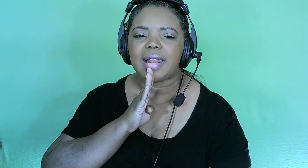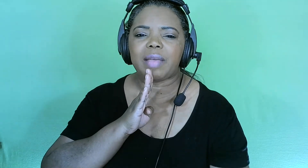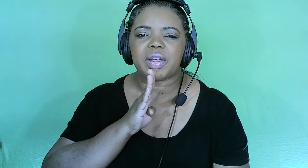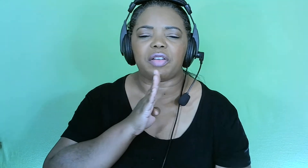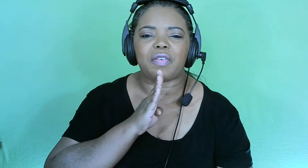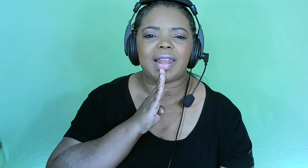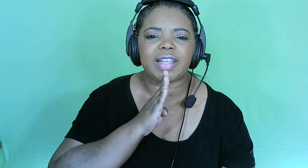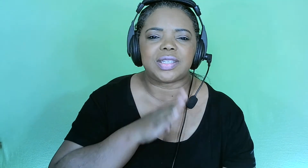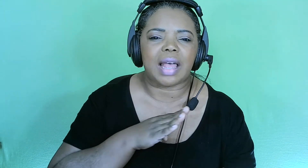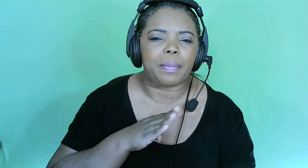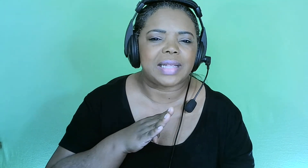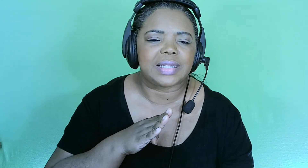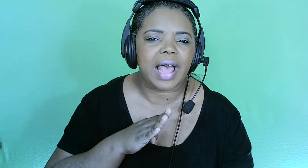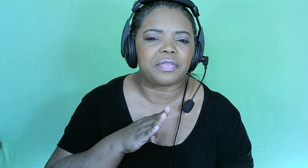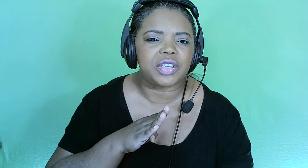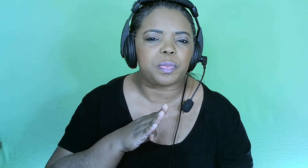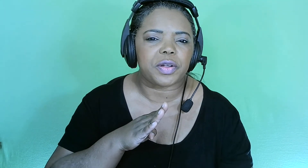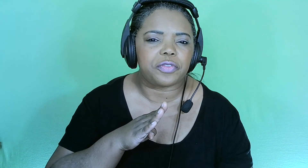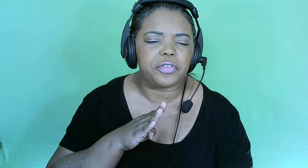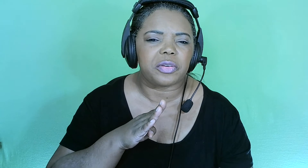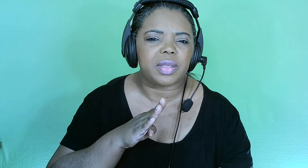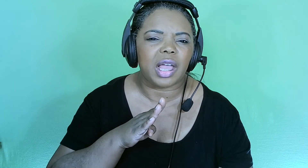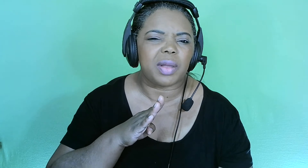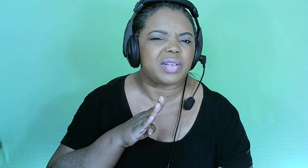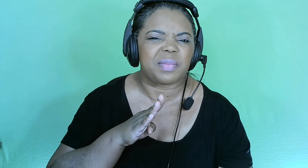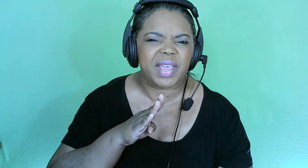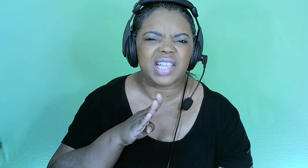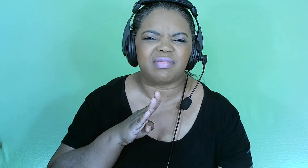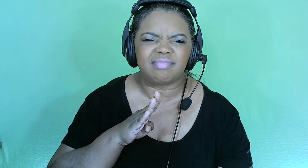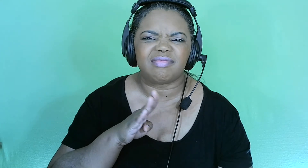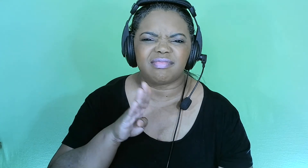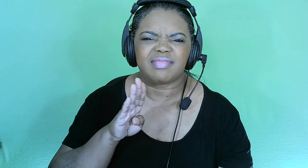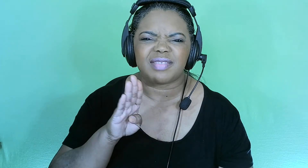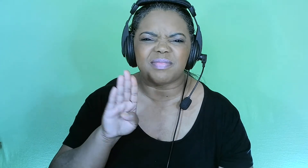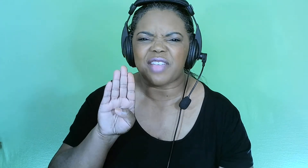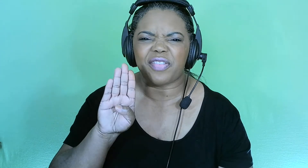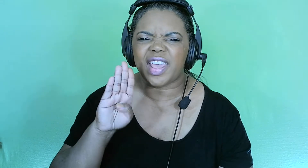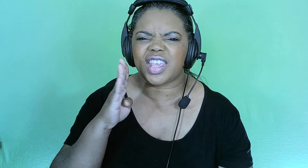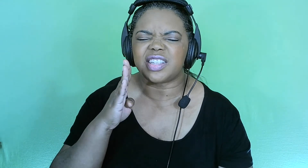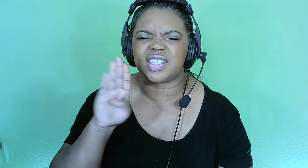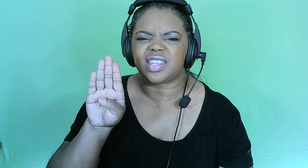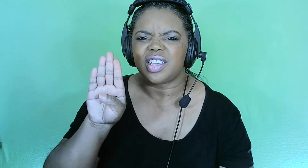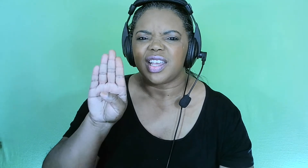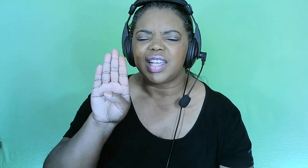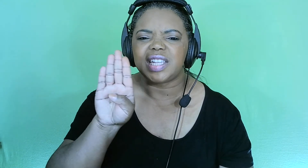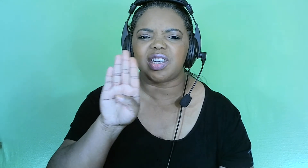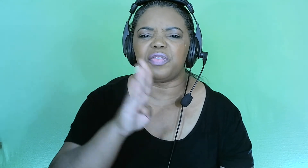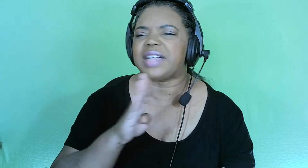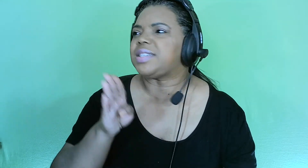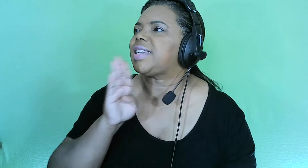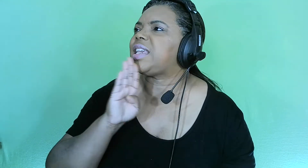Lembra que eu falei de sapo passado, de perfume? É uma coisa bem feinha assim. E se eu faço isso aqui,